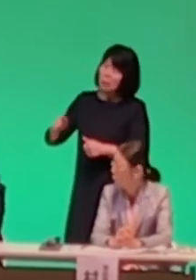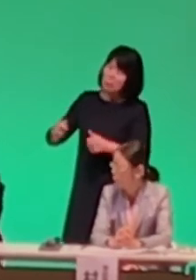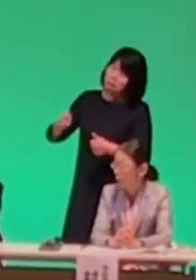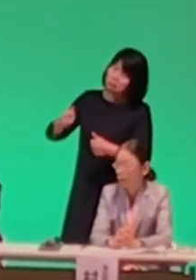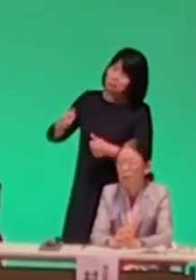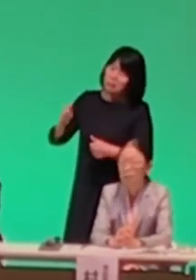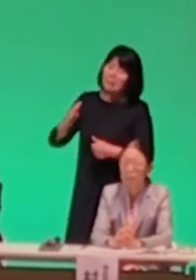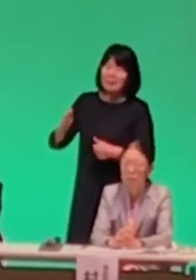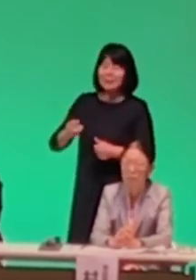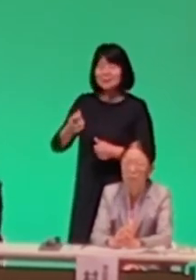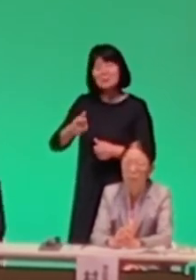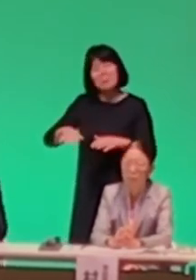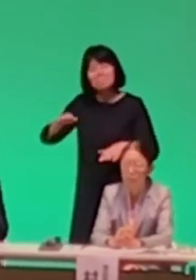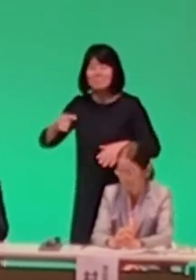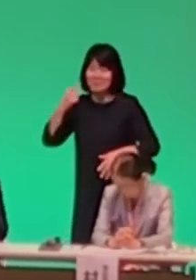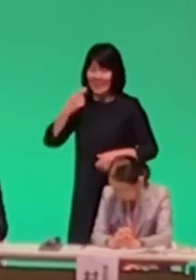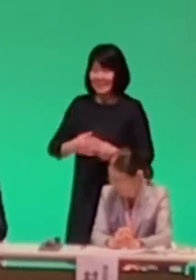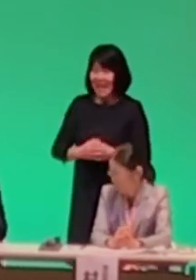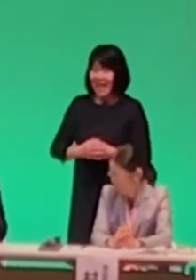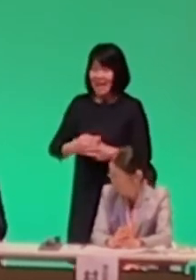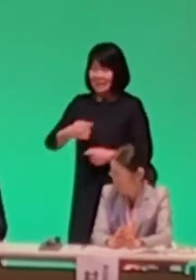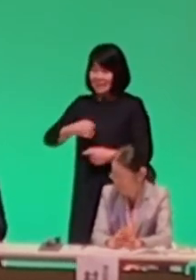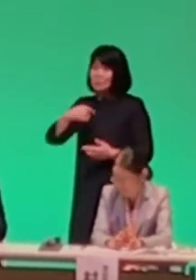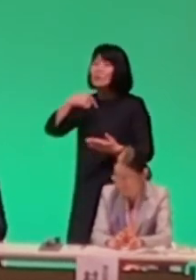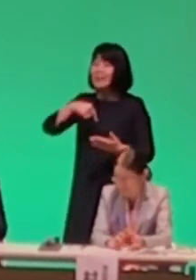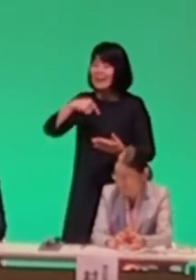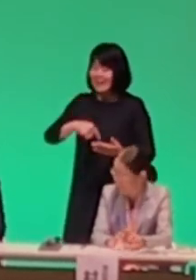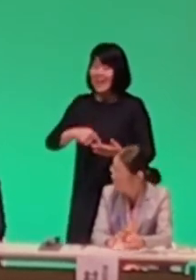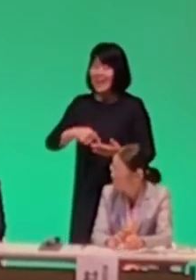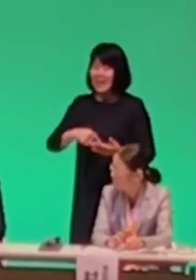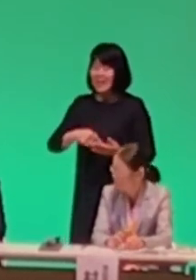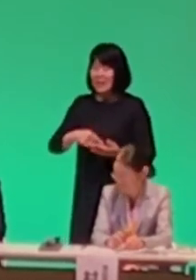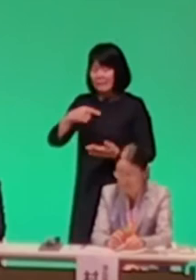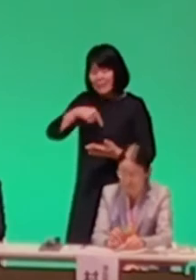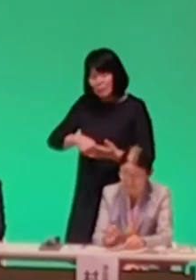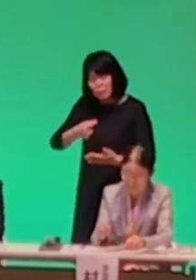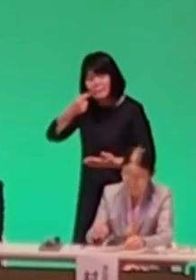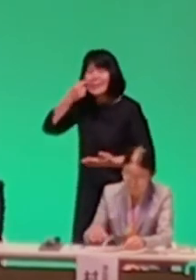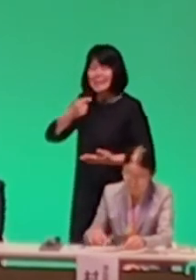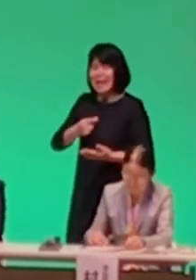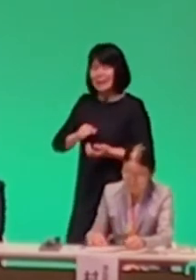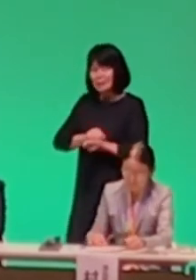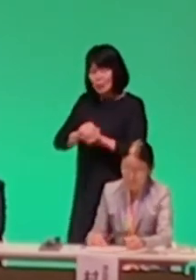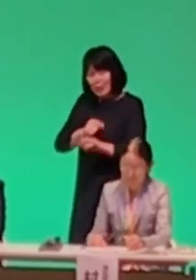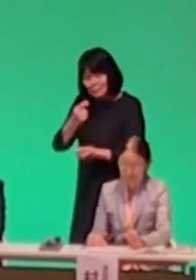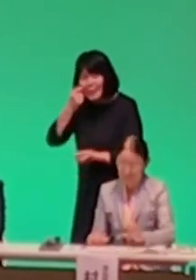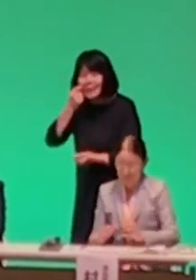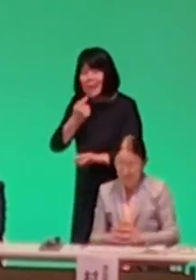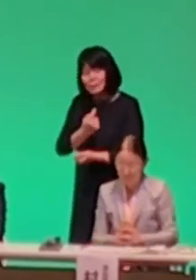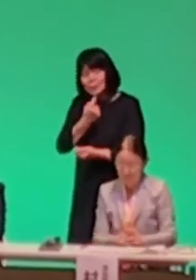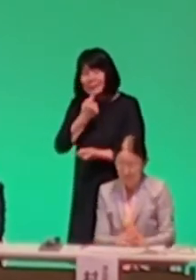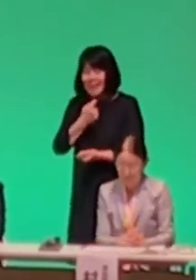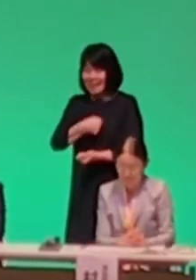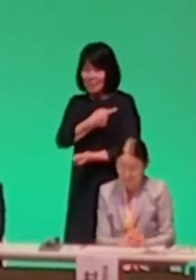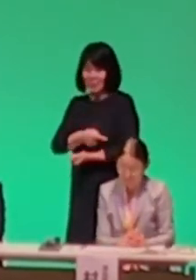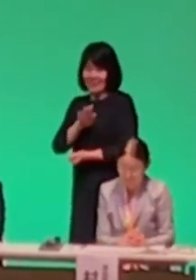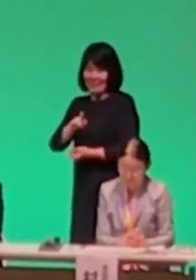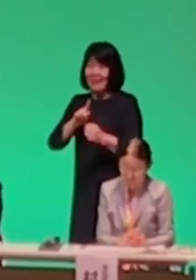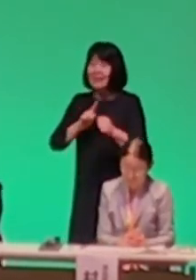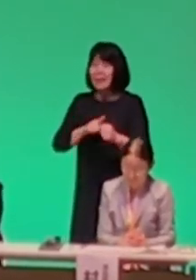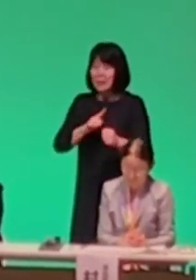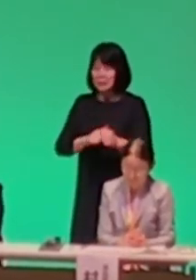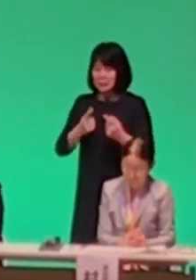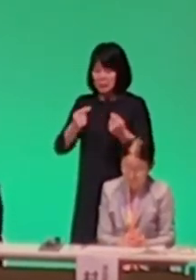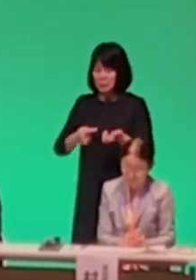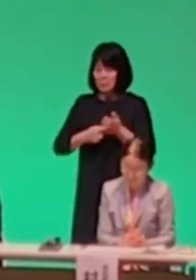ないんだよねっていう、ずっとこう自分の中でこう咀嚼できない不思議な気持ちがあったんで、そこをやっぱりしっかりと立